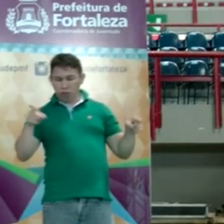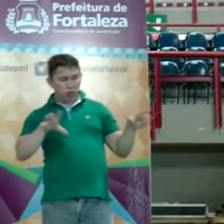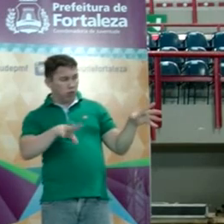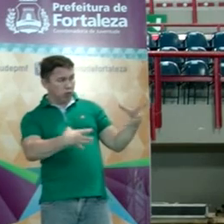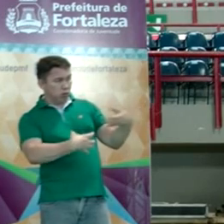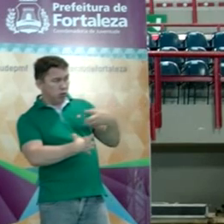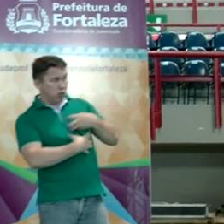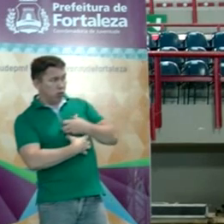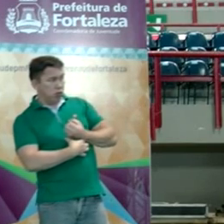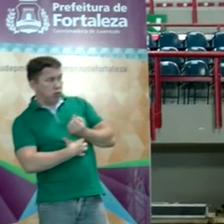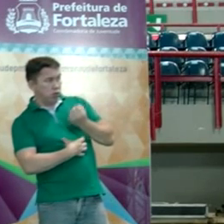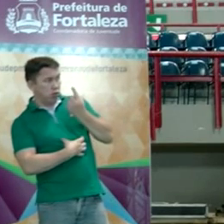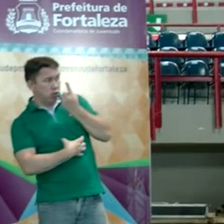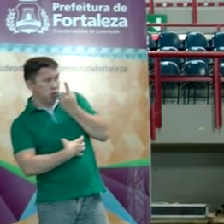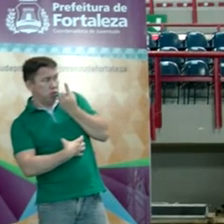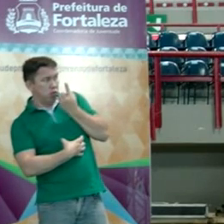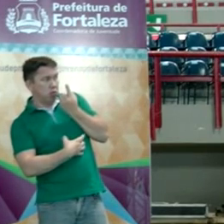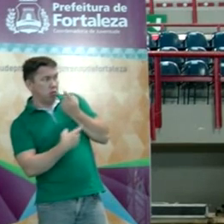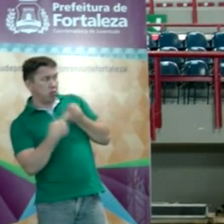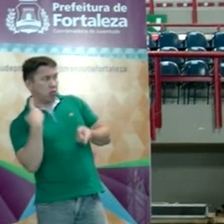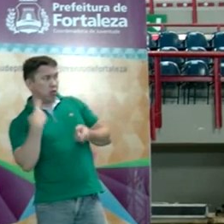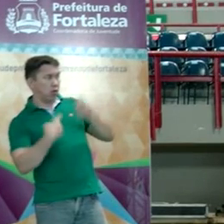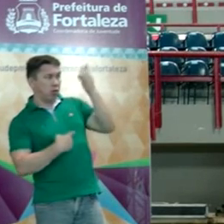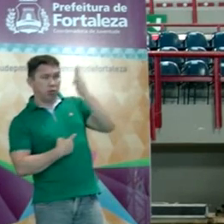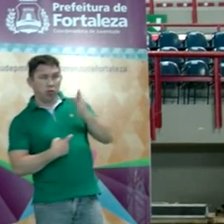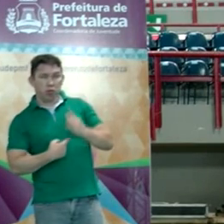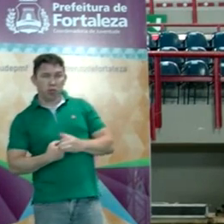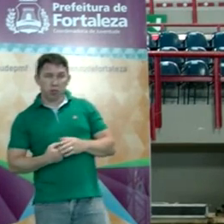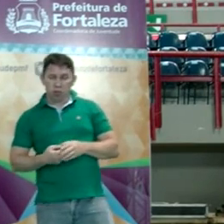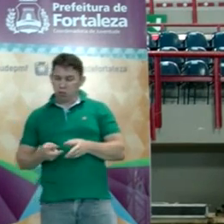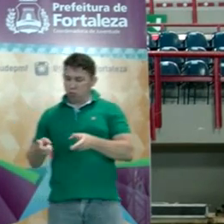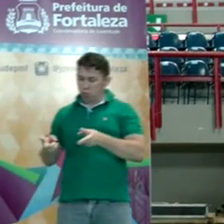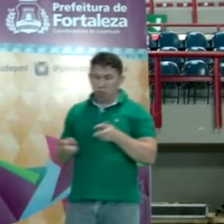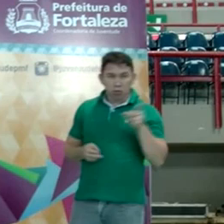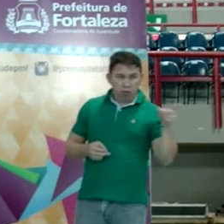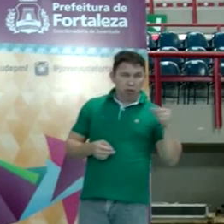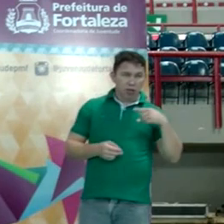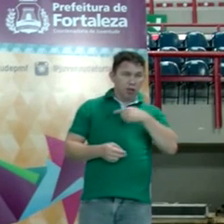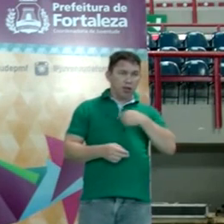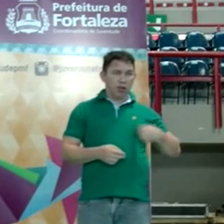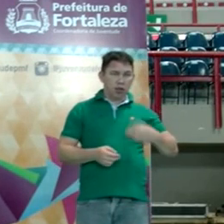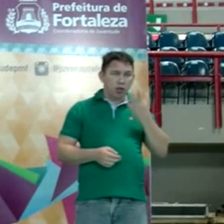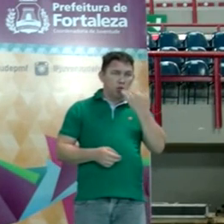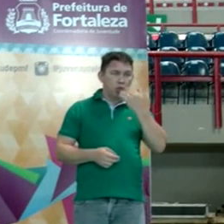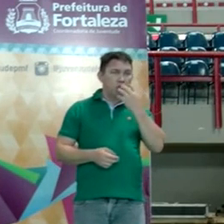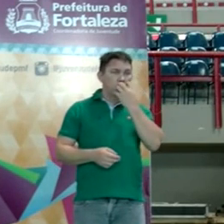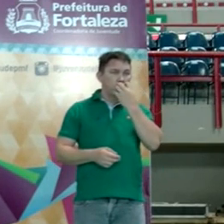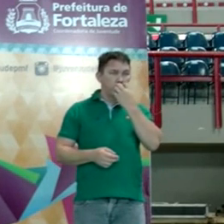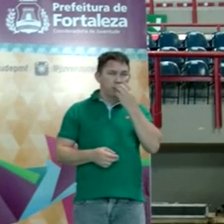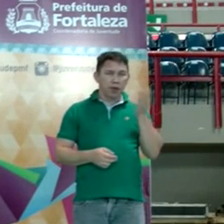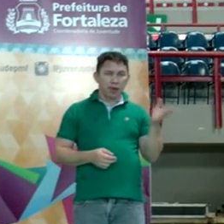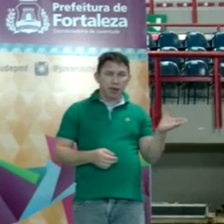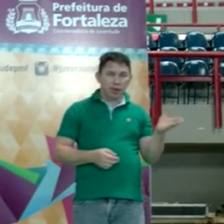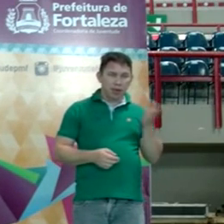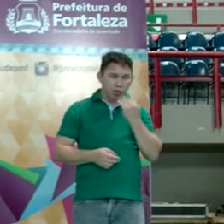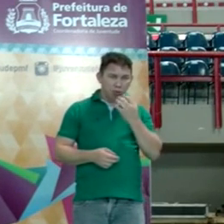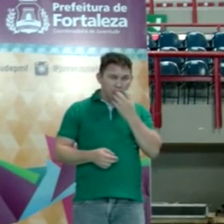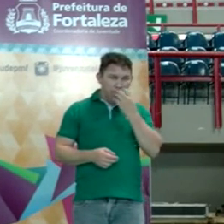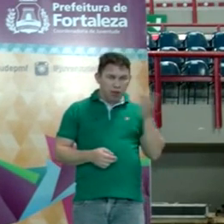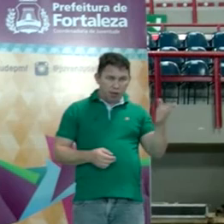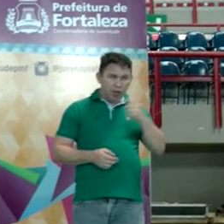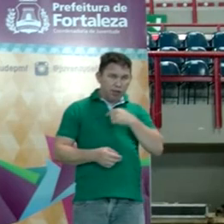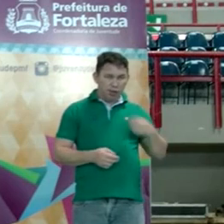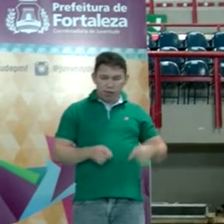chocam, que para eles são certas, para eles são legais, faz parte, comer cachorro, por exemplo. O pessoal tem áreas da China que comer cachorro é uma